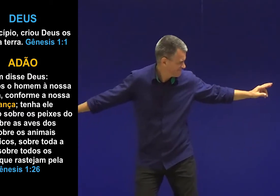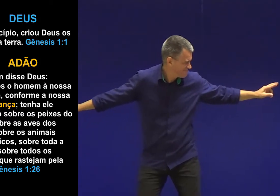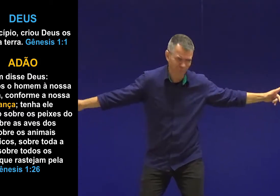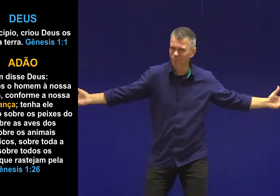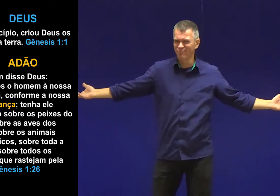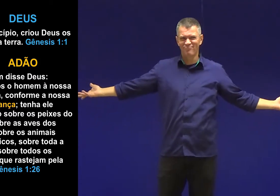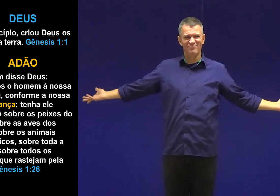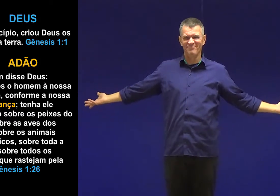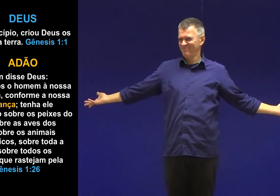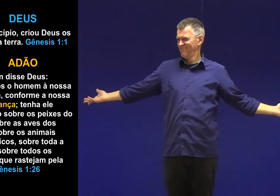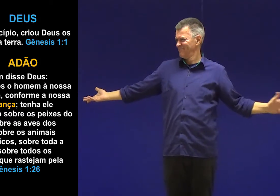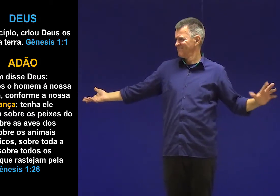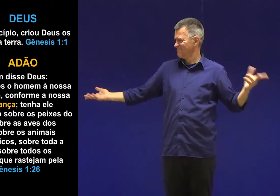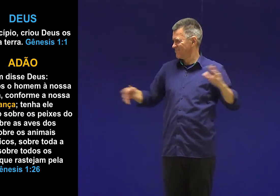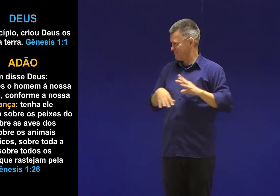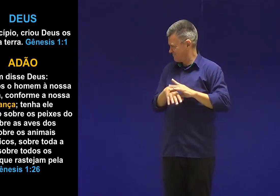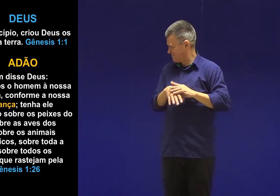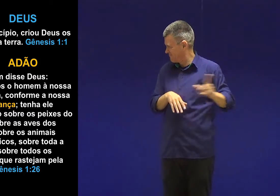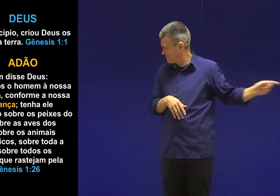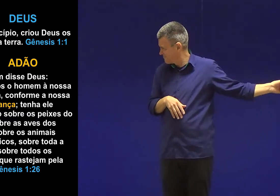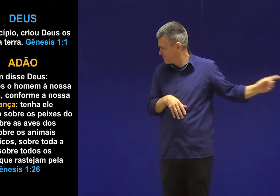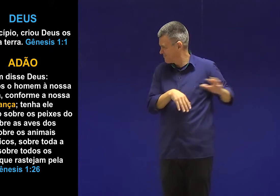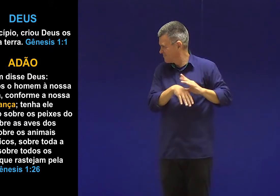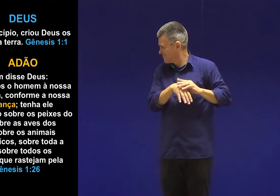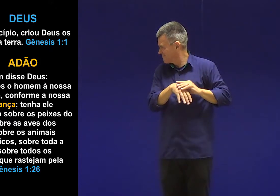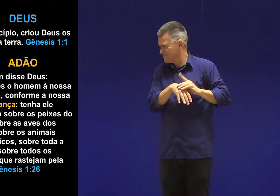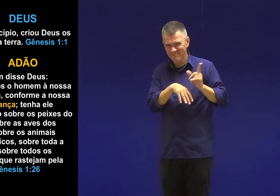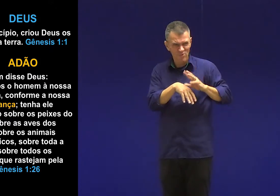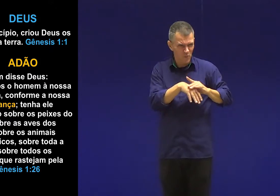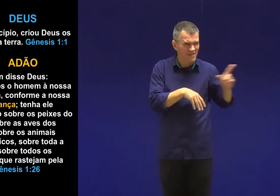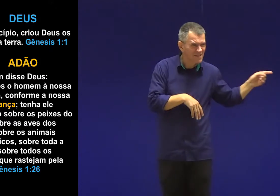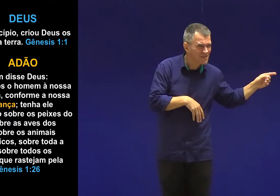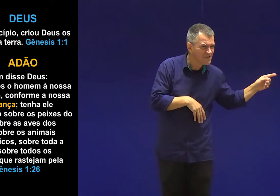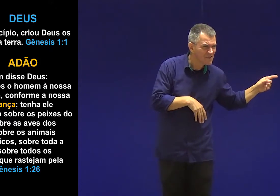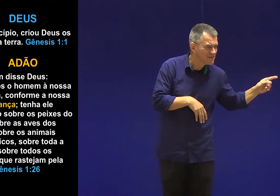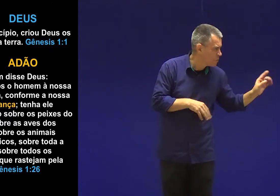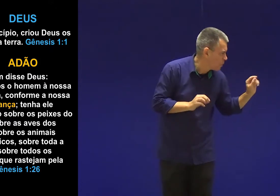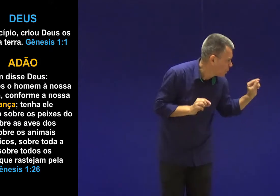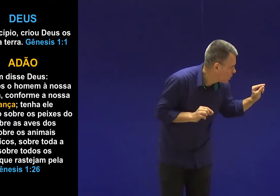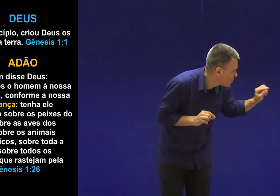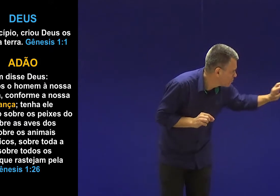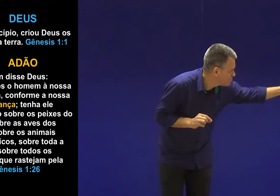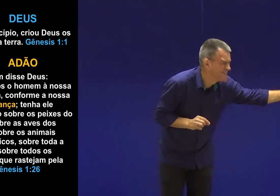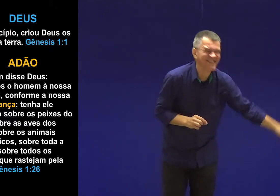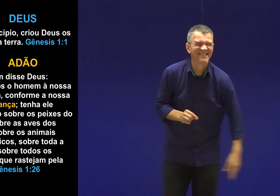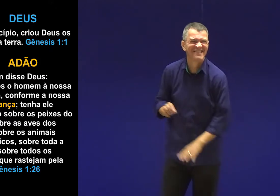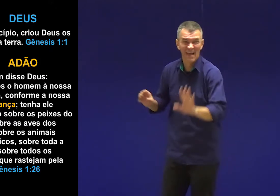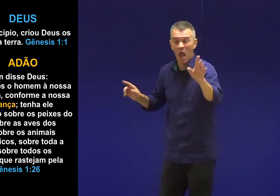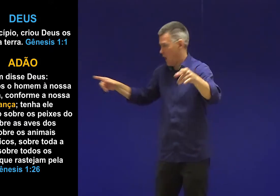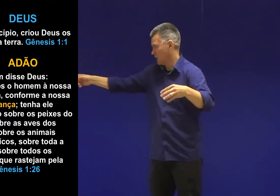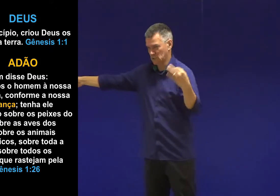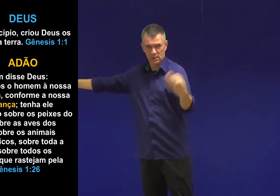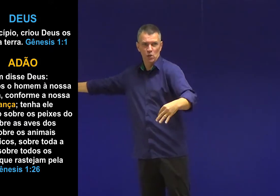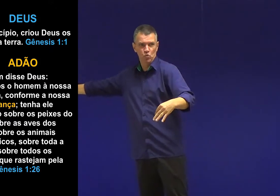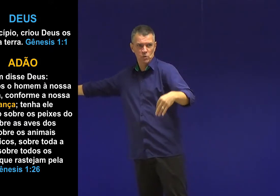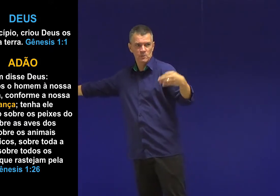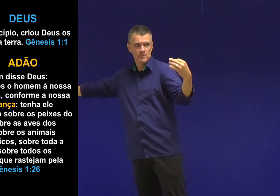pouco mais amarelado, mas enfim. Tá doente? Seu jeito tá doente? Tá um pouco diferente? Não, mas a